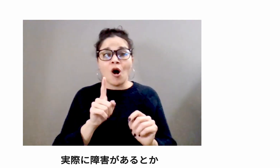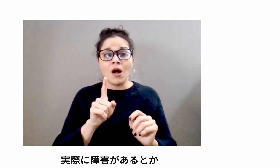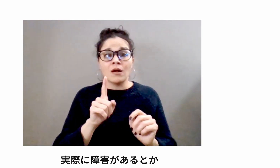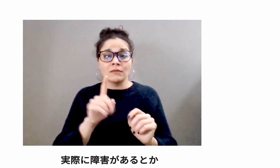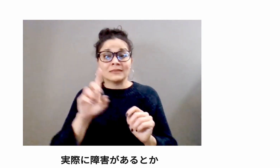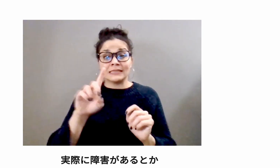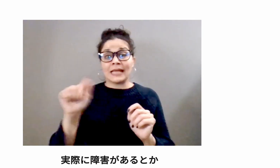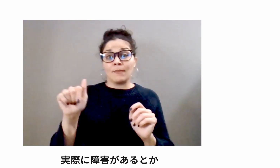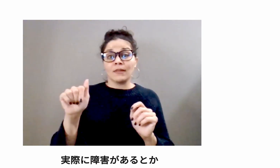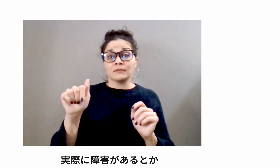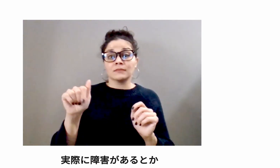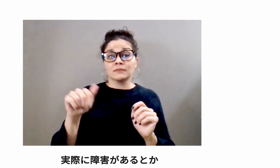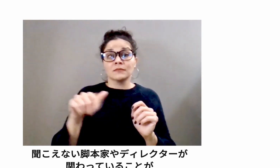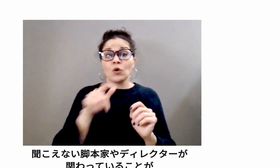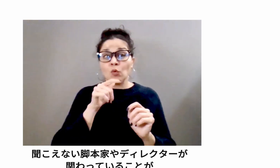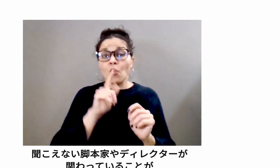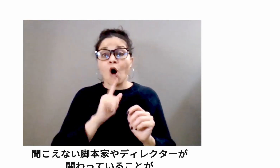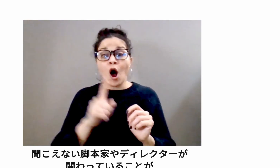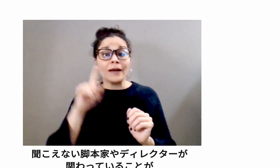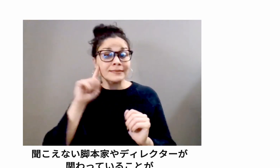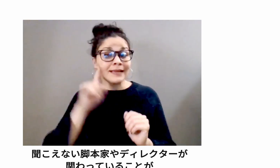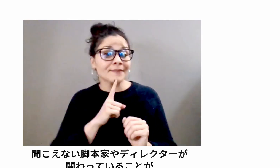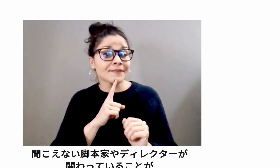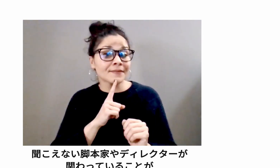障害を持っていたりあるいは聞こえない